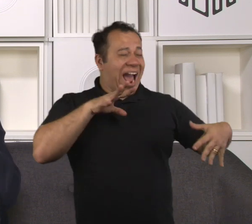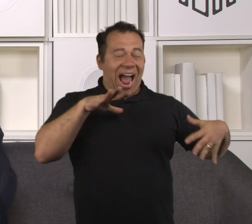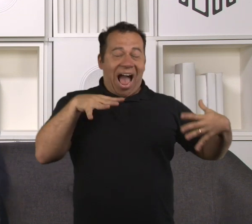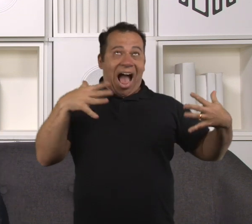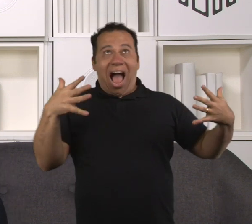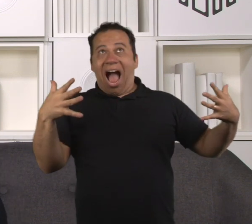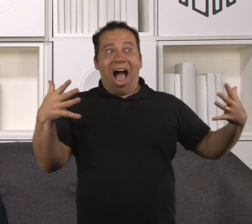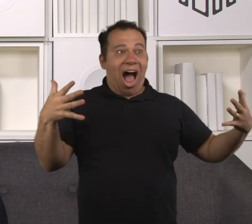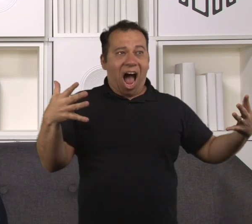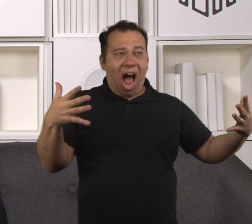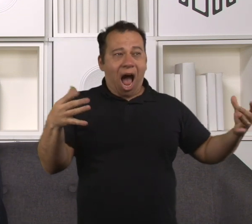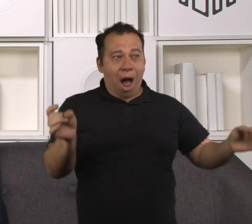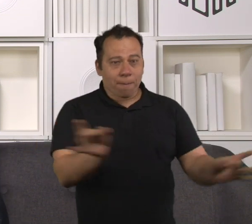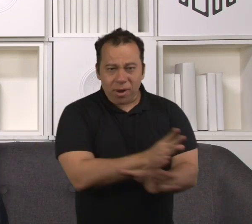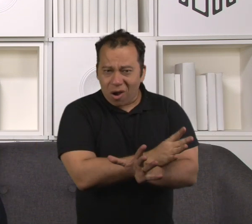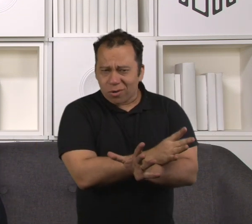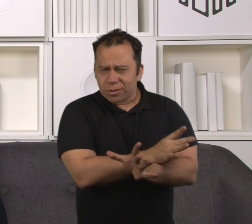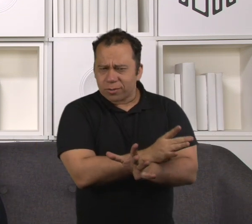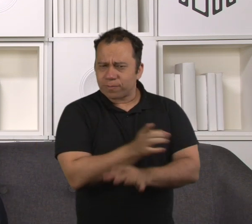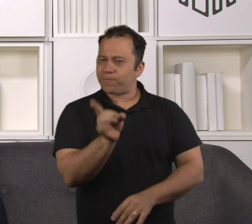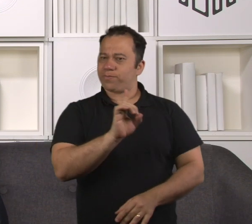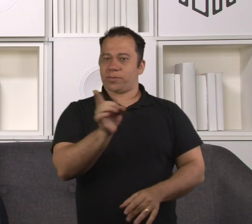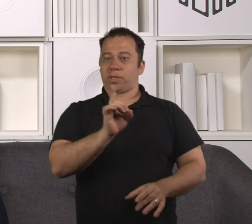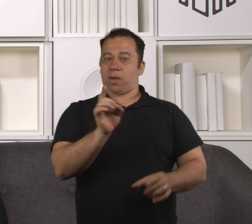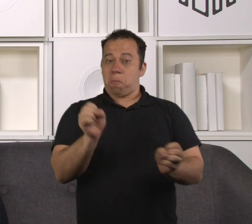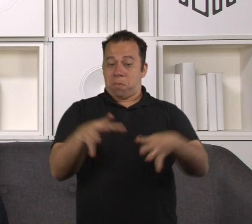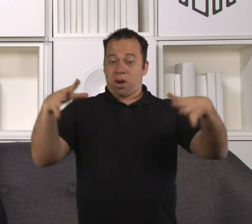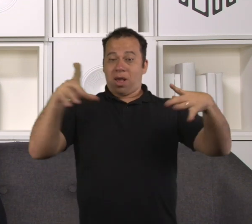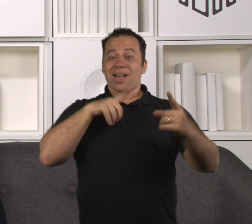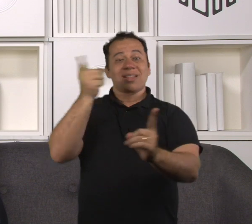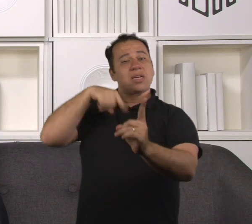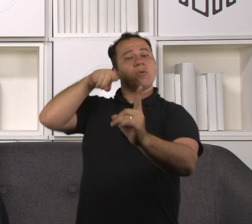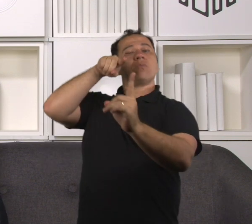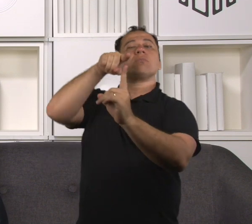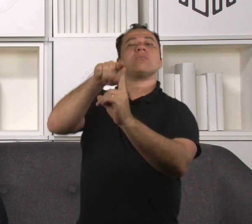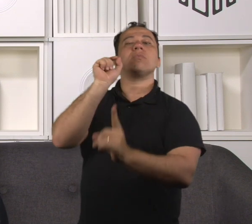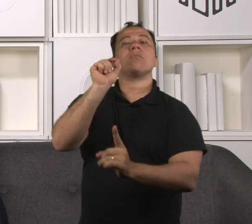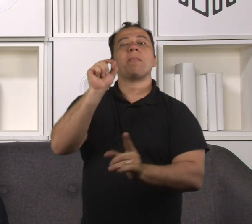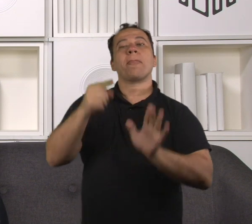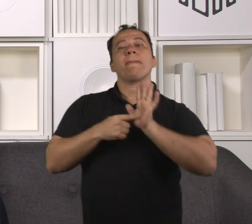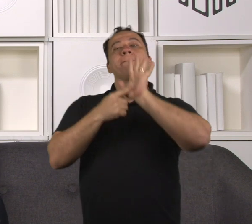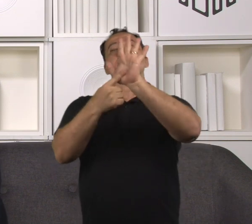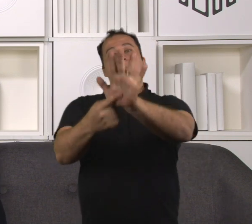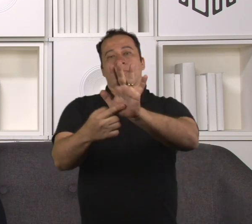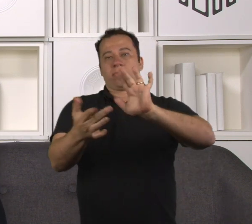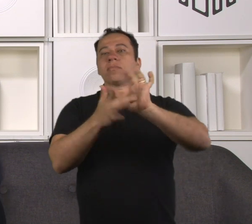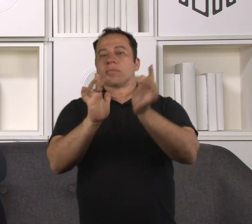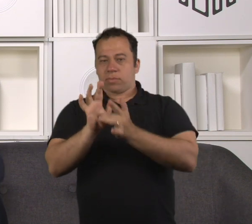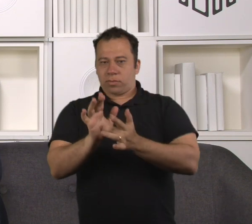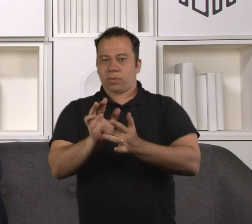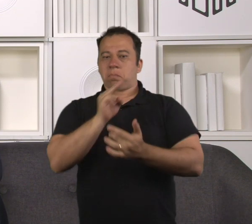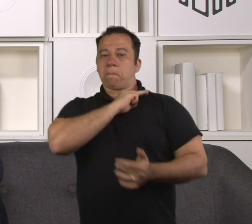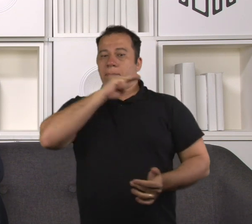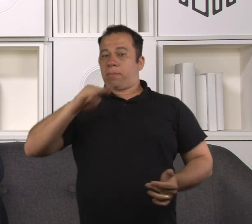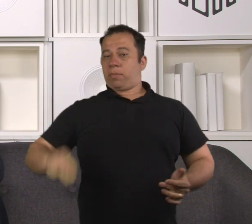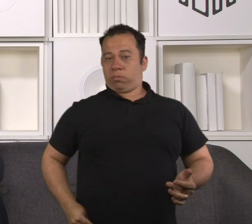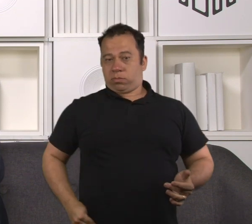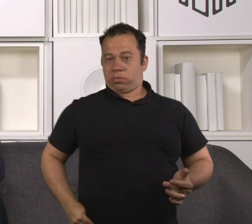são sinais. Sinais da humanidade perfeita de Jesus, da messianidade de Jesus. Apontam para